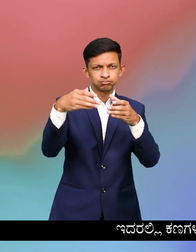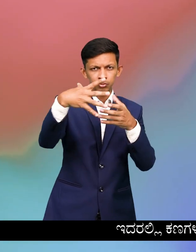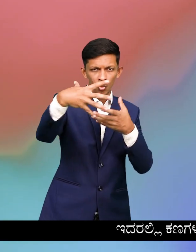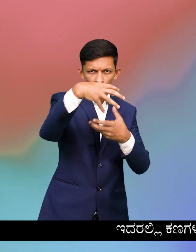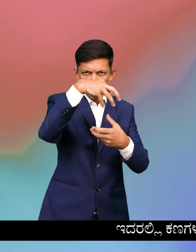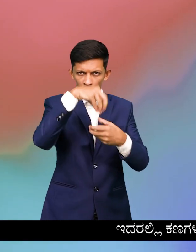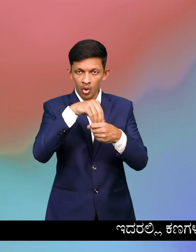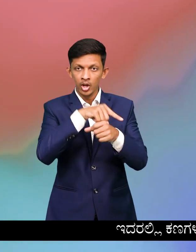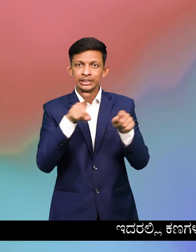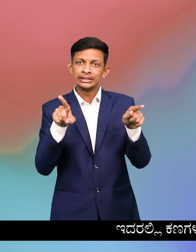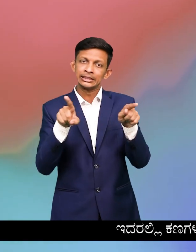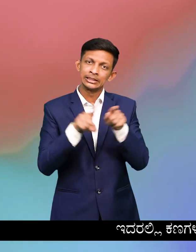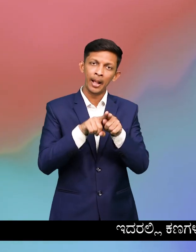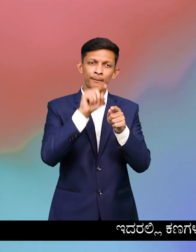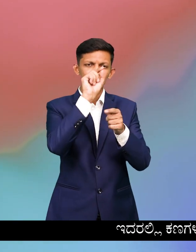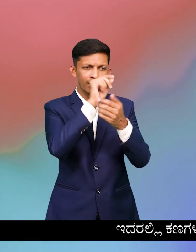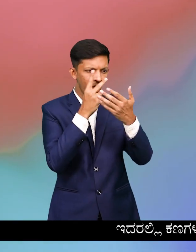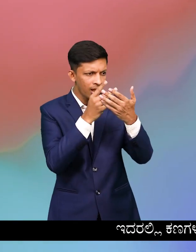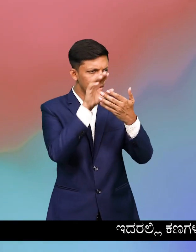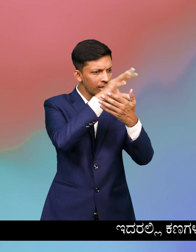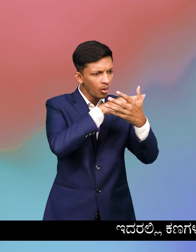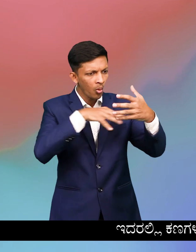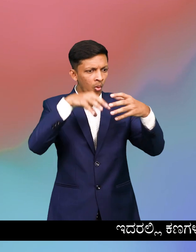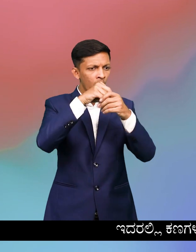ಒಂದೇ ಪರಮಾಣುಗಳ ಸಂಯೋಜನೆಯಾಗಿದೆ.